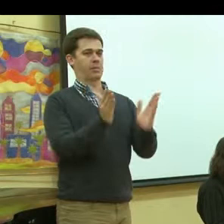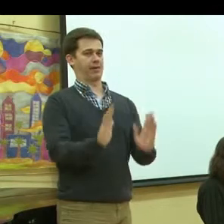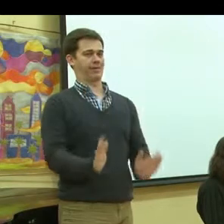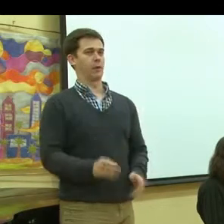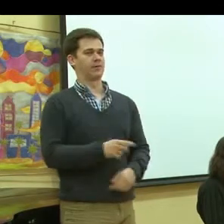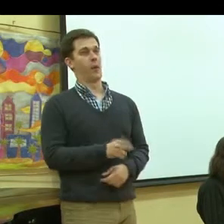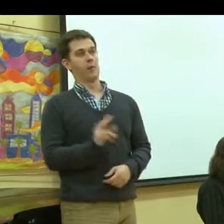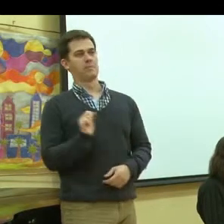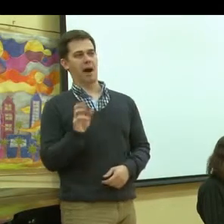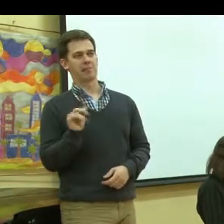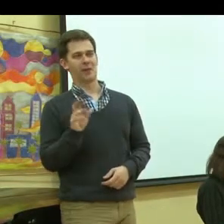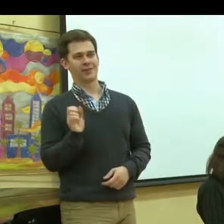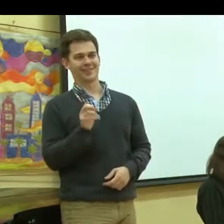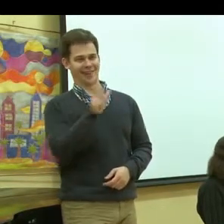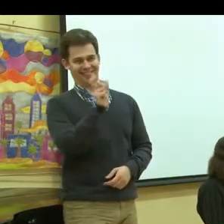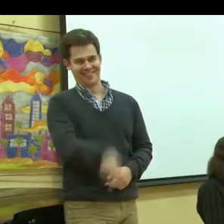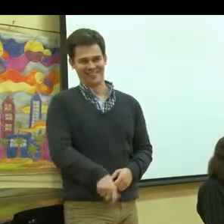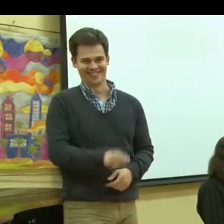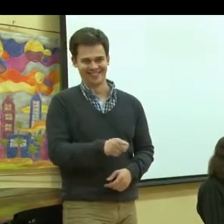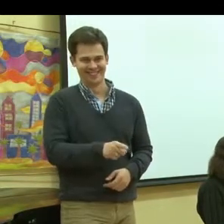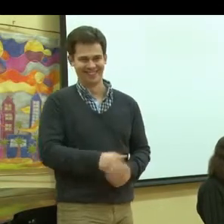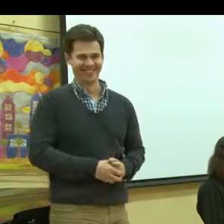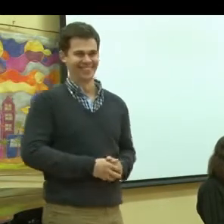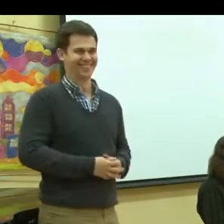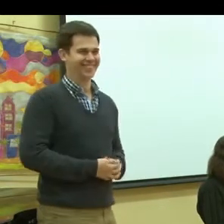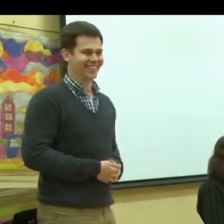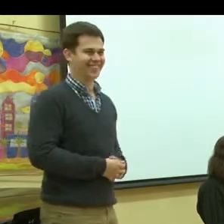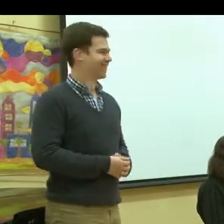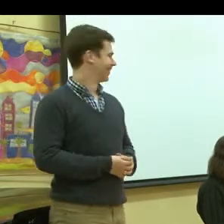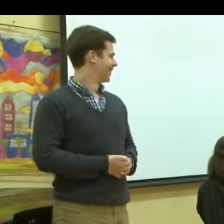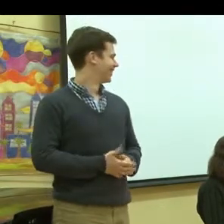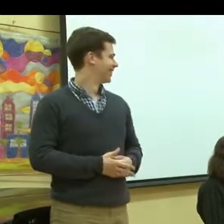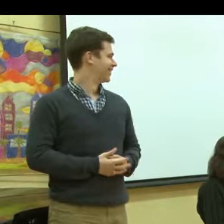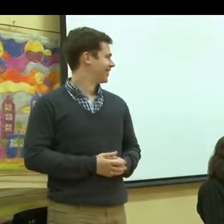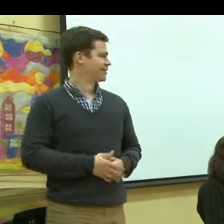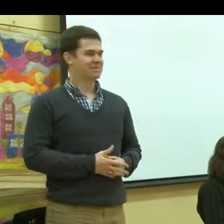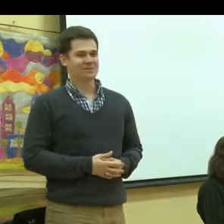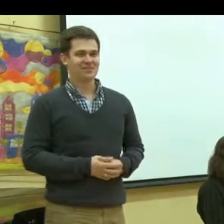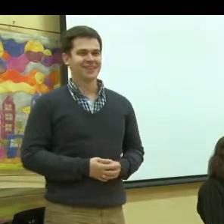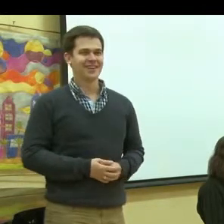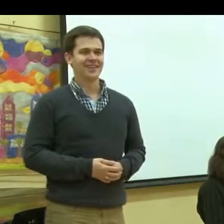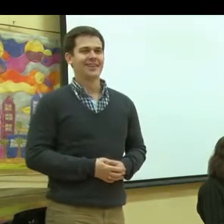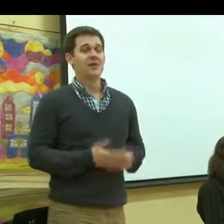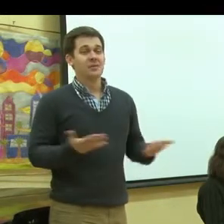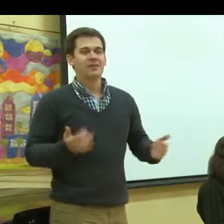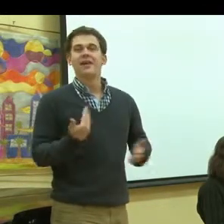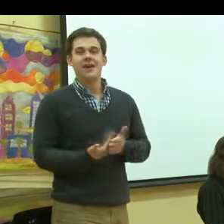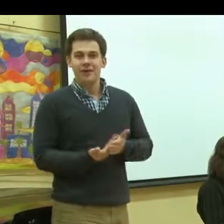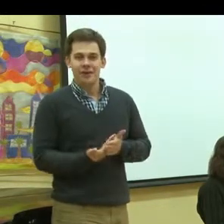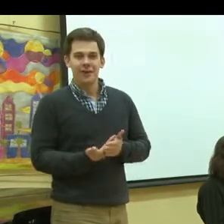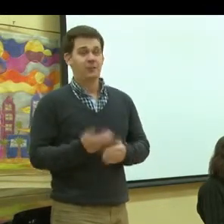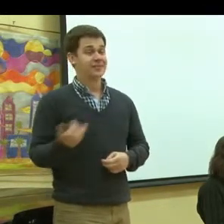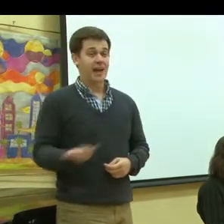Porque... ¿En serio? A dlaczego? Porque la mujer que cuando veía la mujer rubia que pedía un cigarrillo era una mujer hermosa porque para. Bo zazwyczaj kobieta